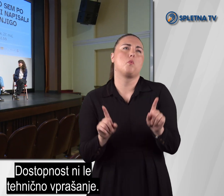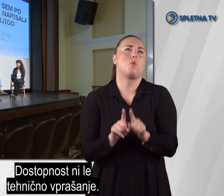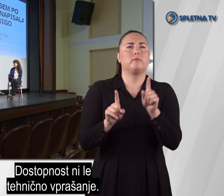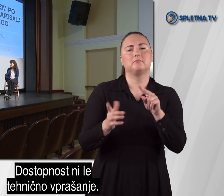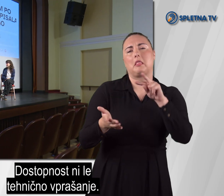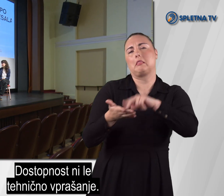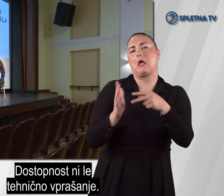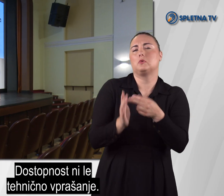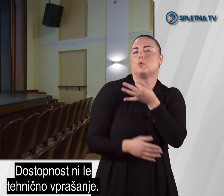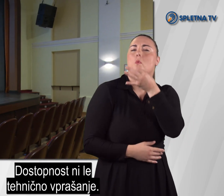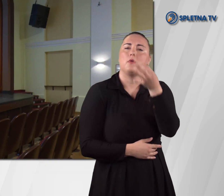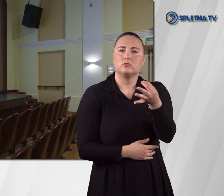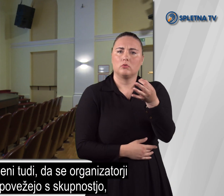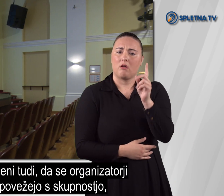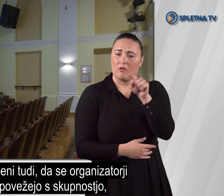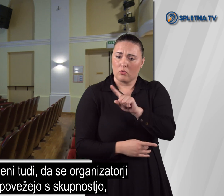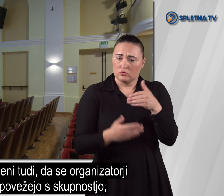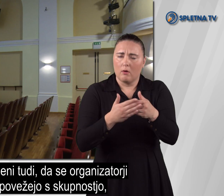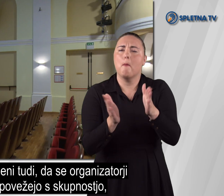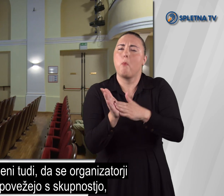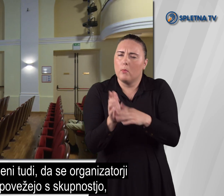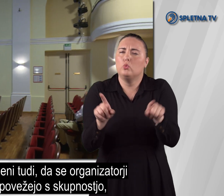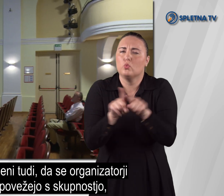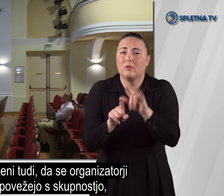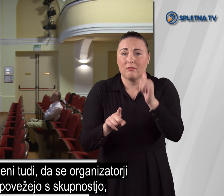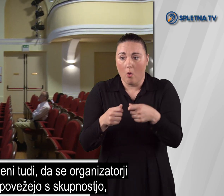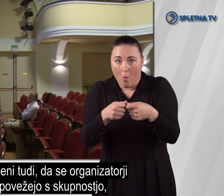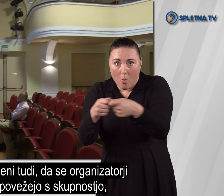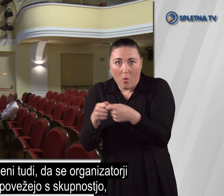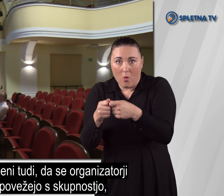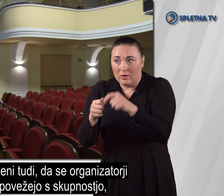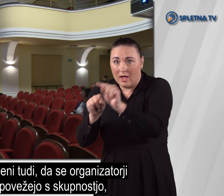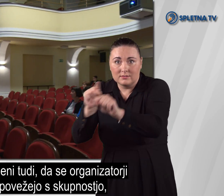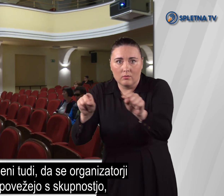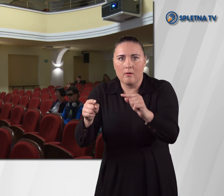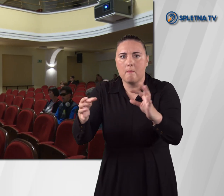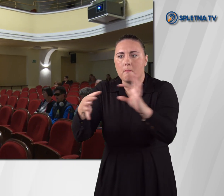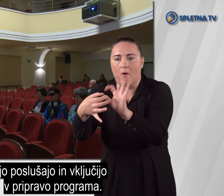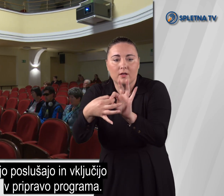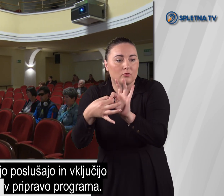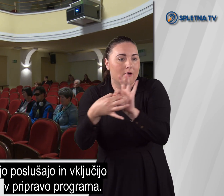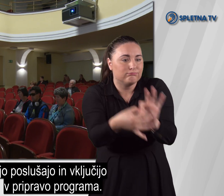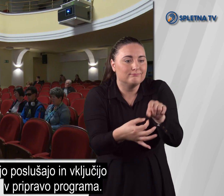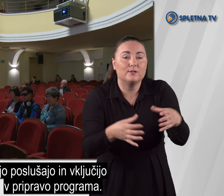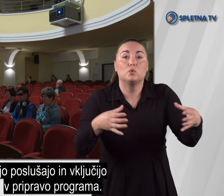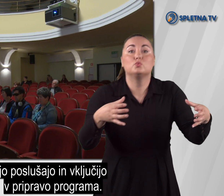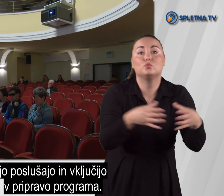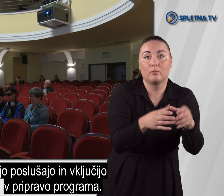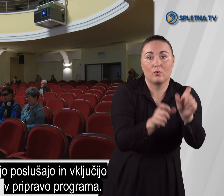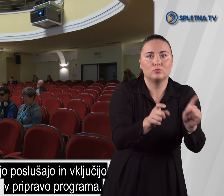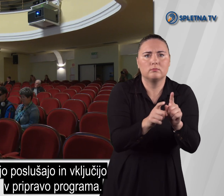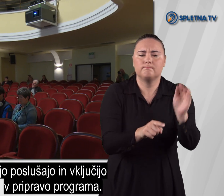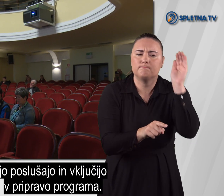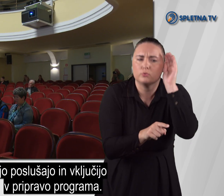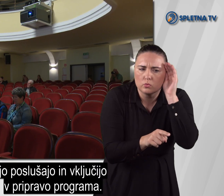Dostopnost ni le tehnično vprašanje. Pomeni tudi, da se organizatorji povežejo s skupnostjo, jo poslušajo in vključijo